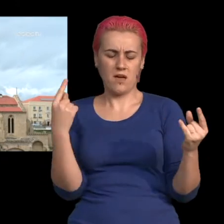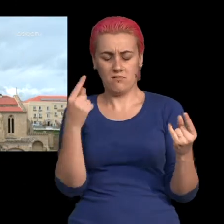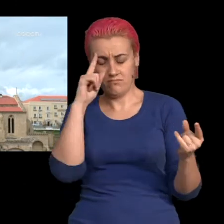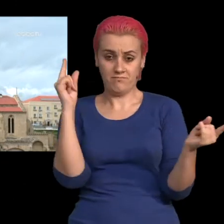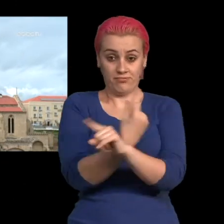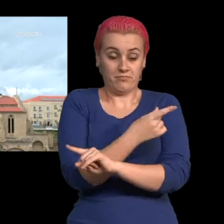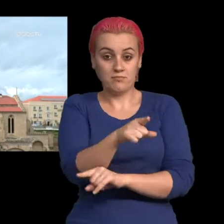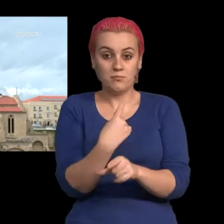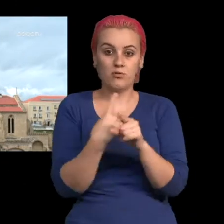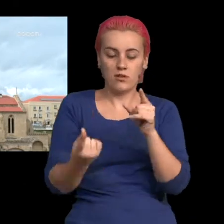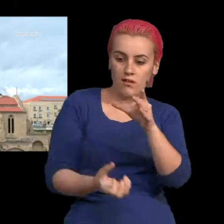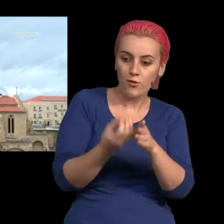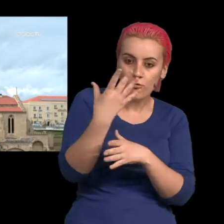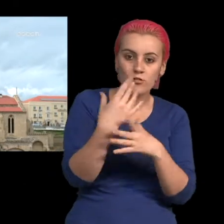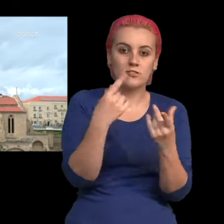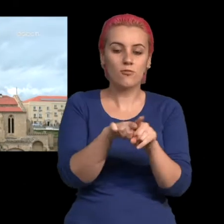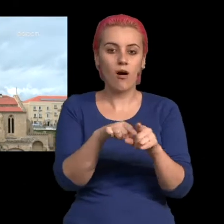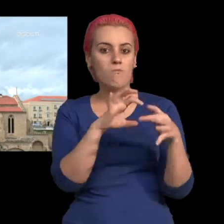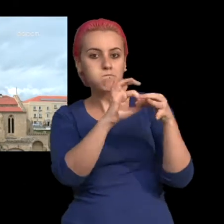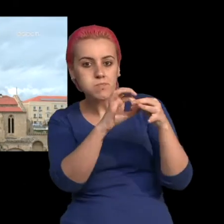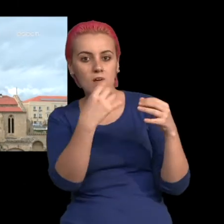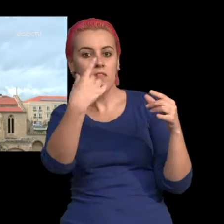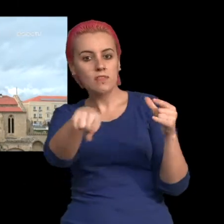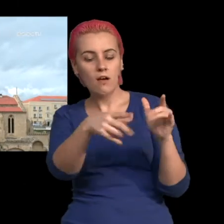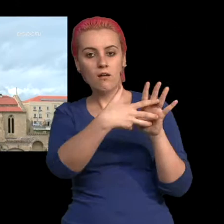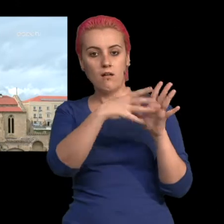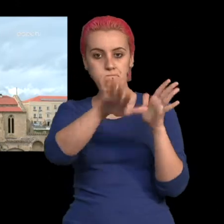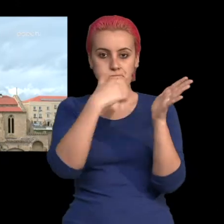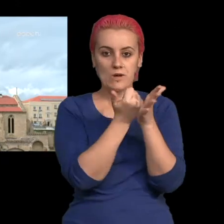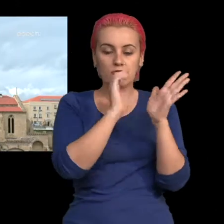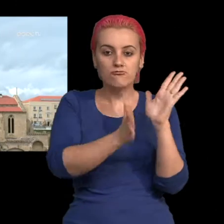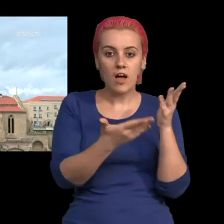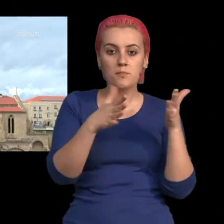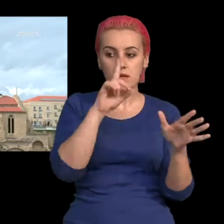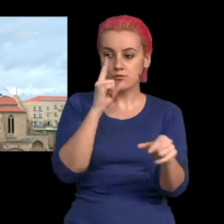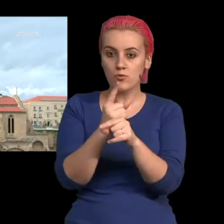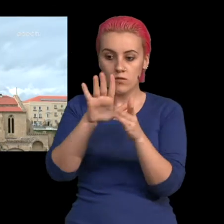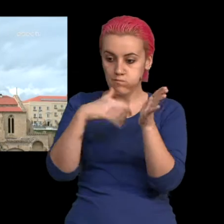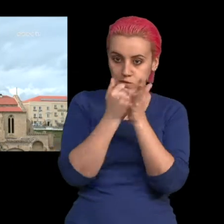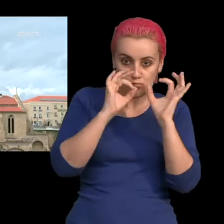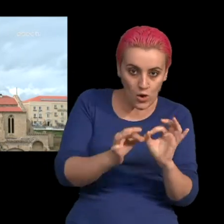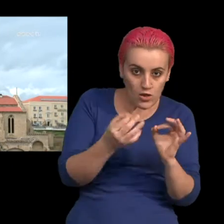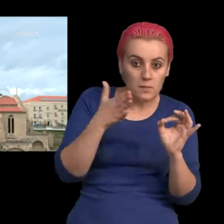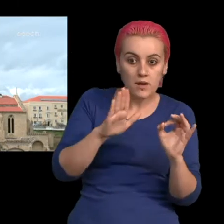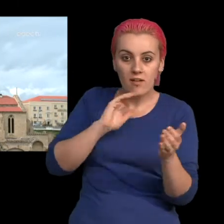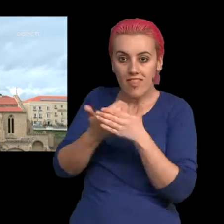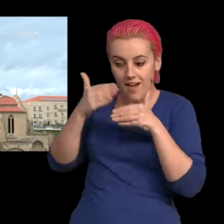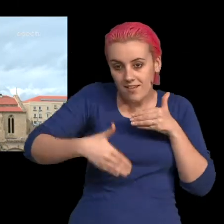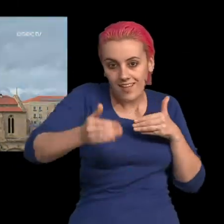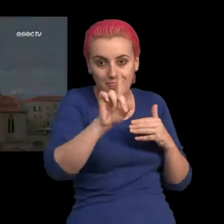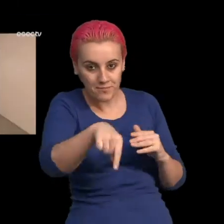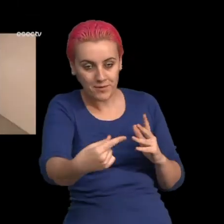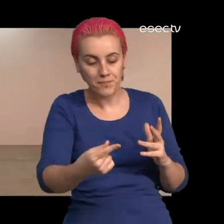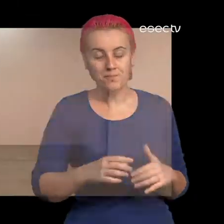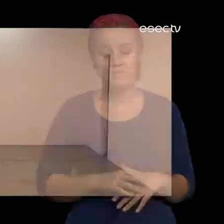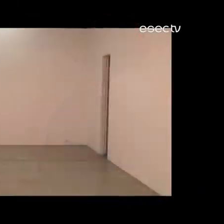criar uma coisa que é una, que é completa, mas ao mesmo tempo é completa, sendo um ponto de partida.